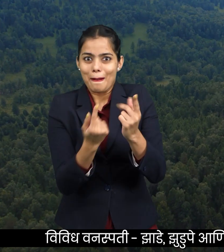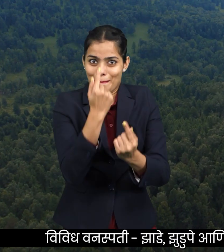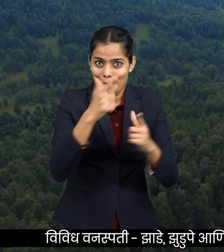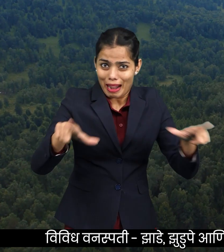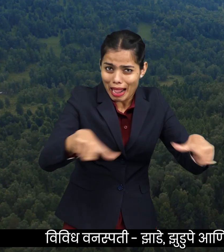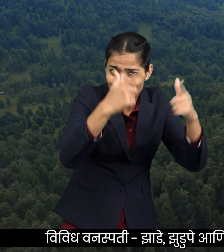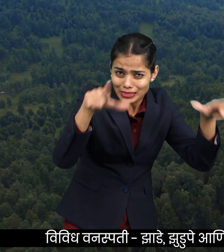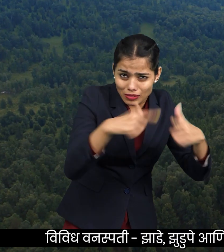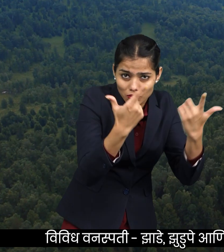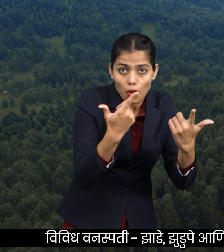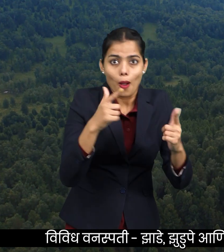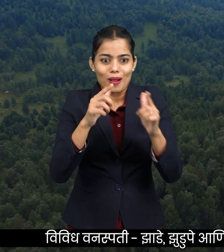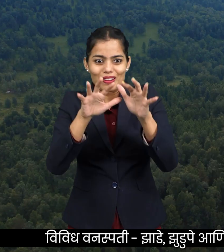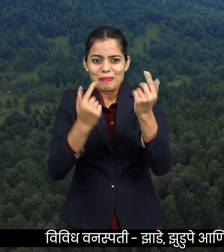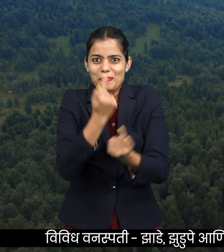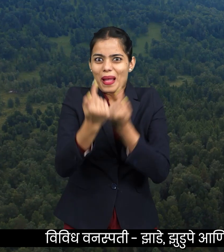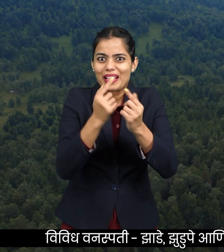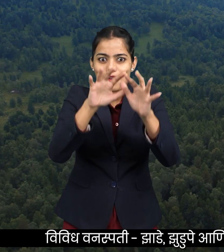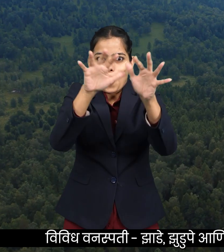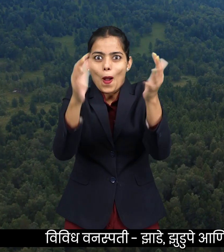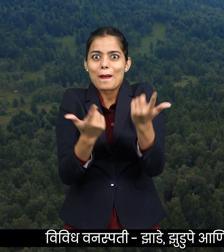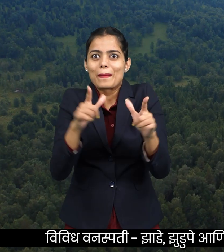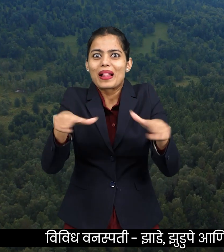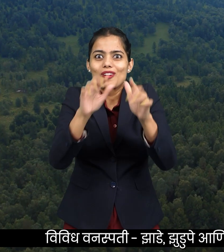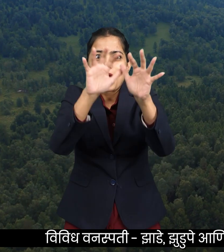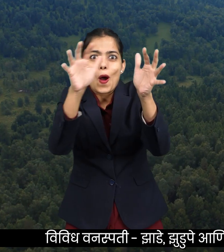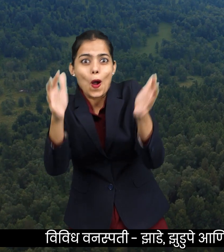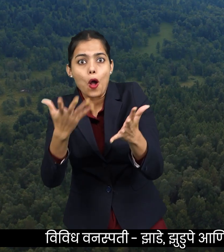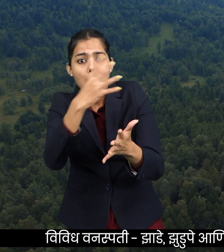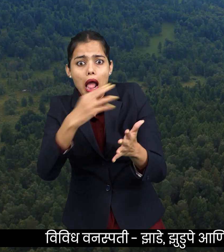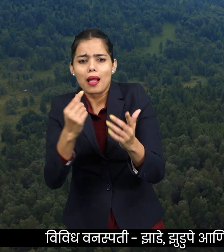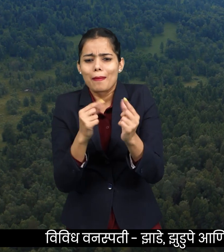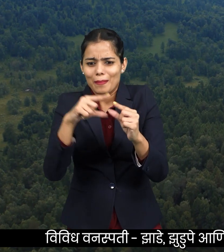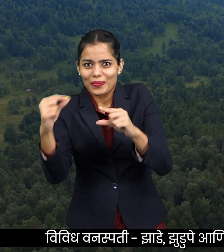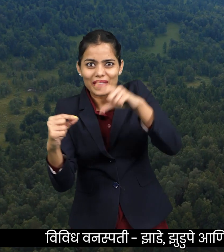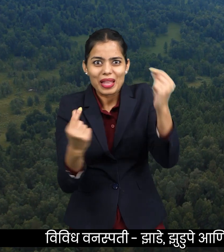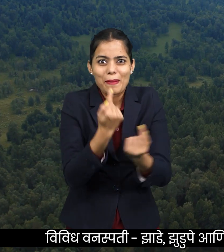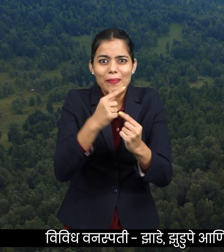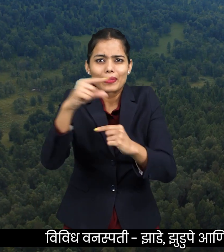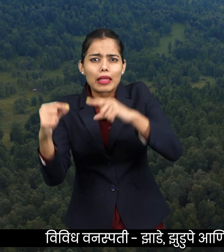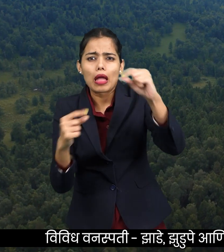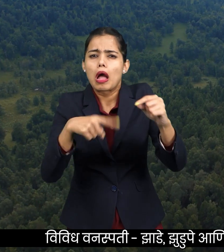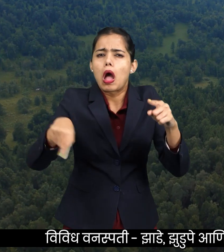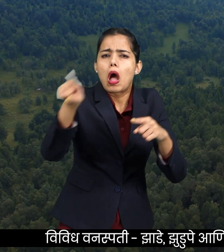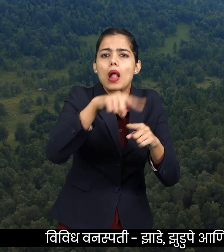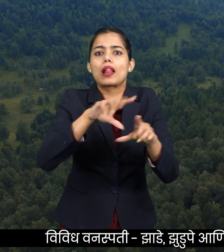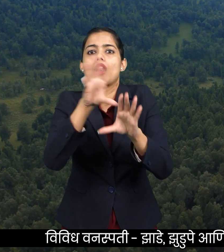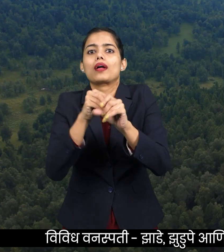विविध वनस्पती, झाडे, झुडपे आणि औषधी वनस्पती जंगलात आढळतात.